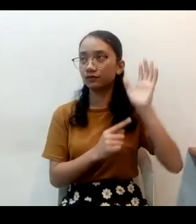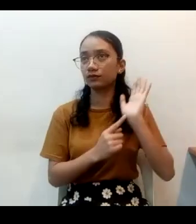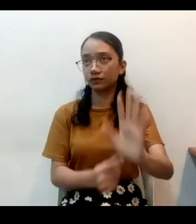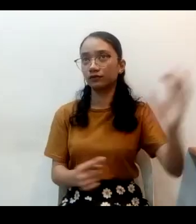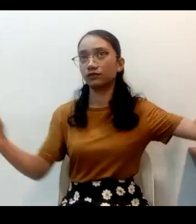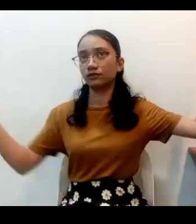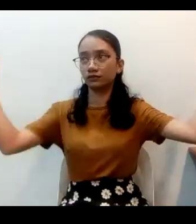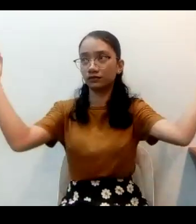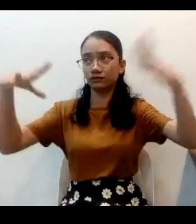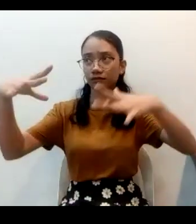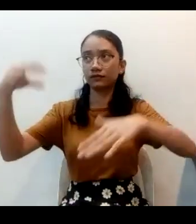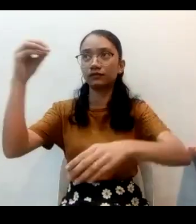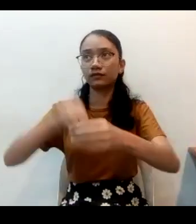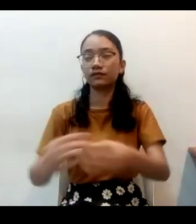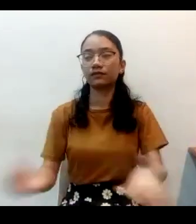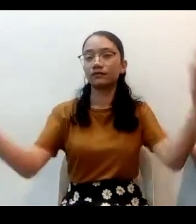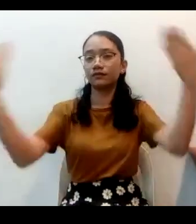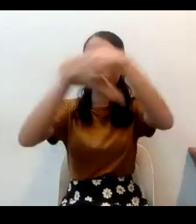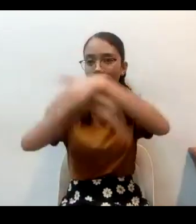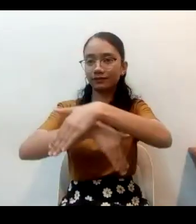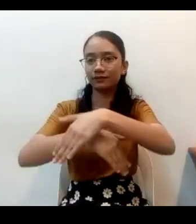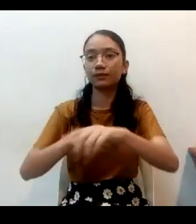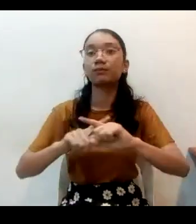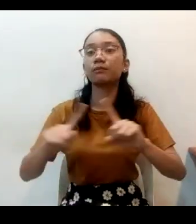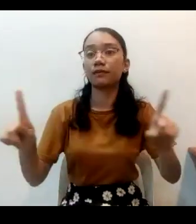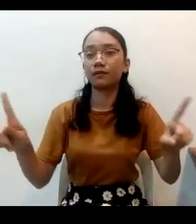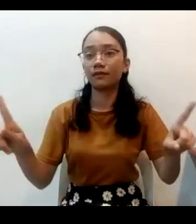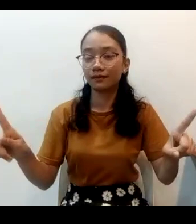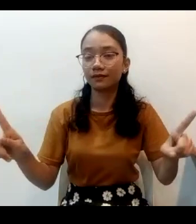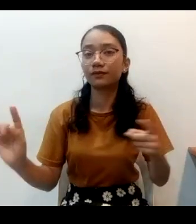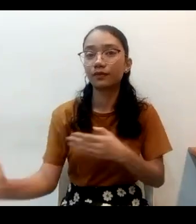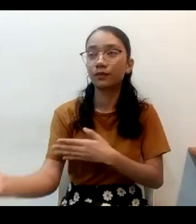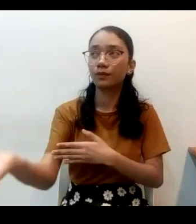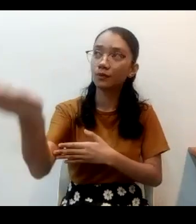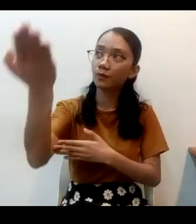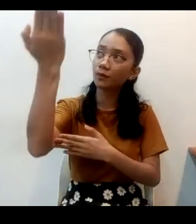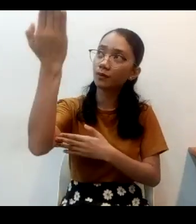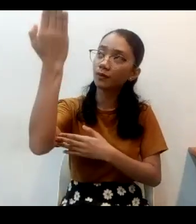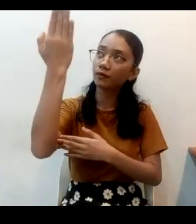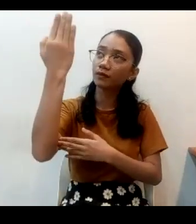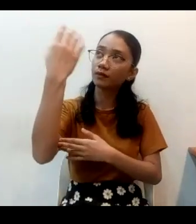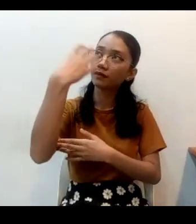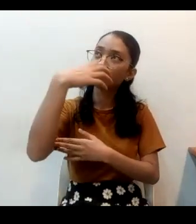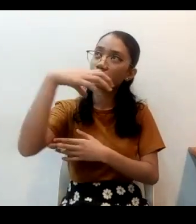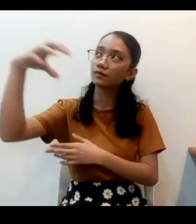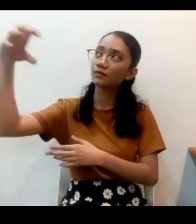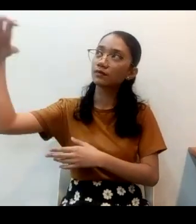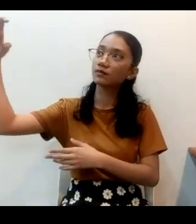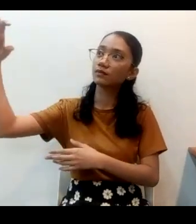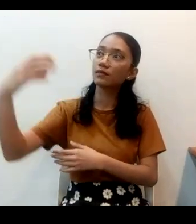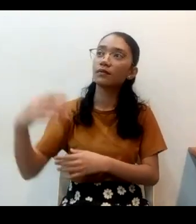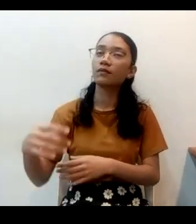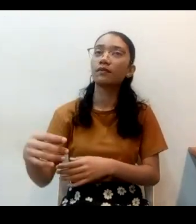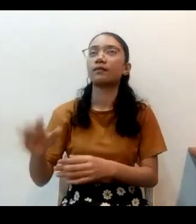po sa kadiliman. But when the morning star arise, we know the sun comes